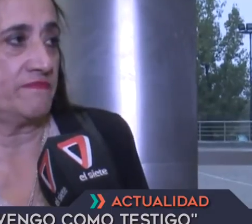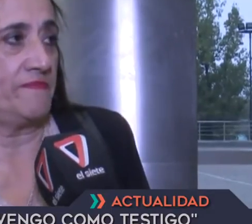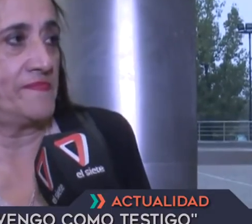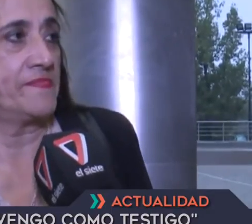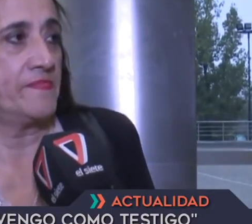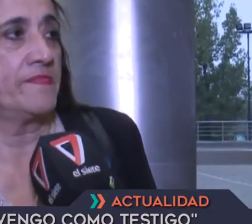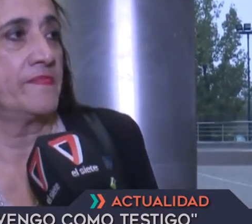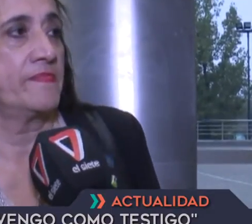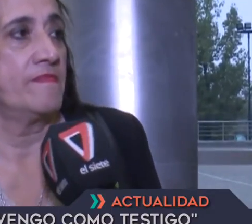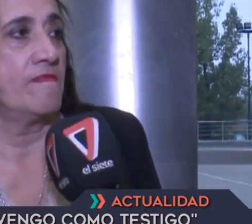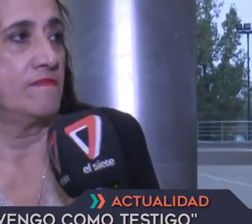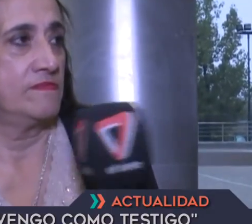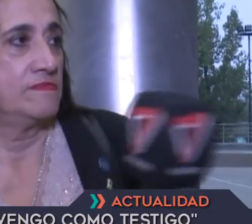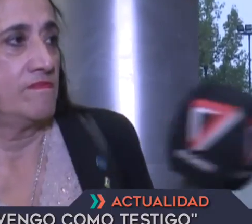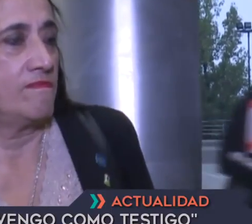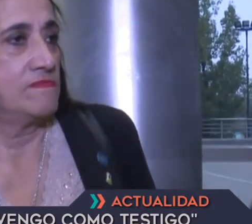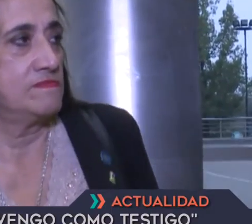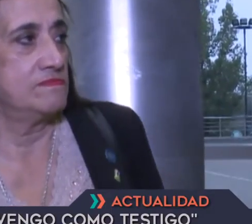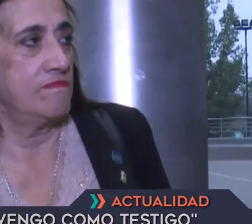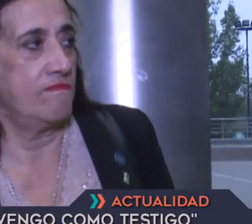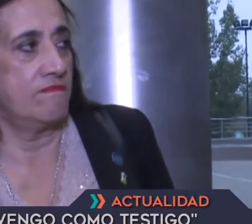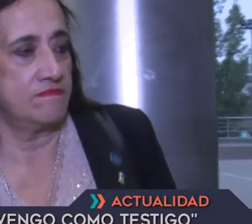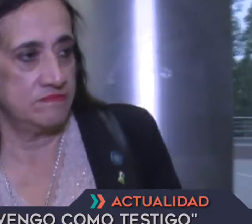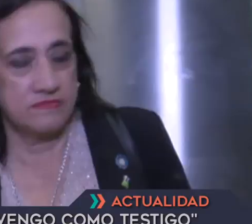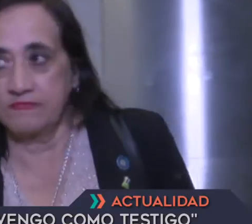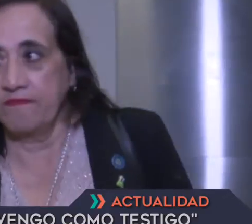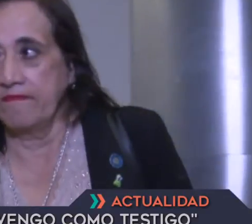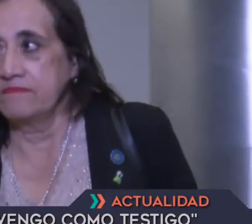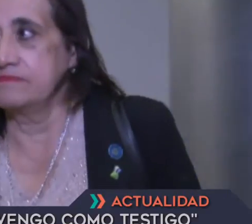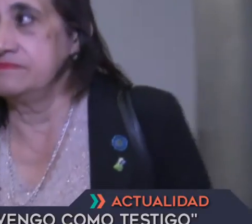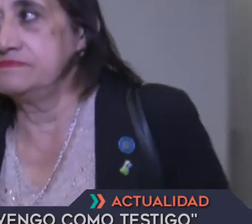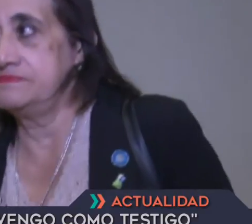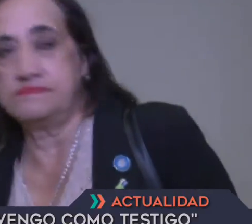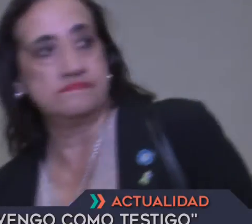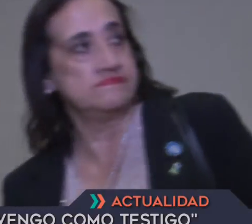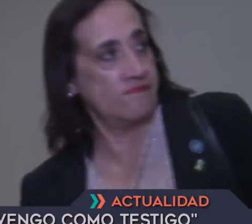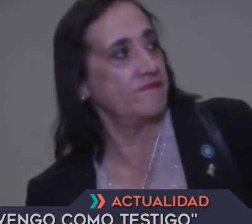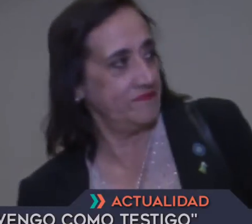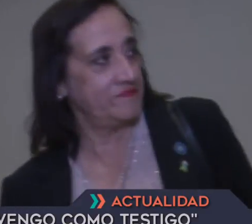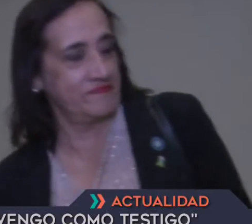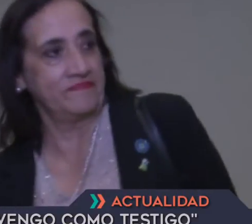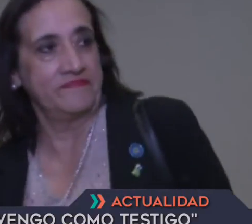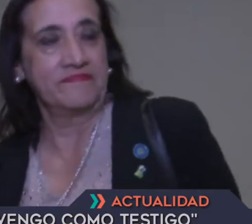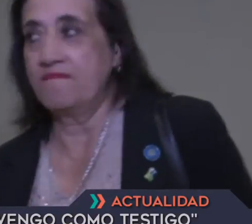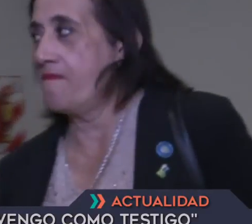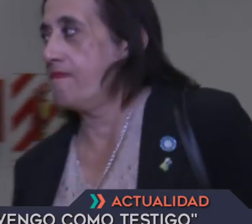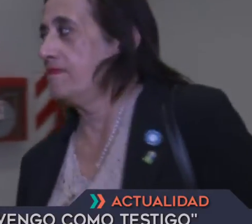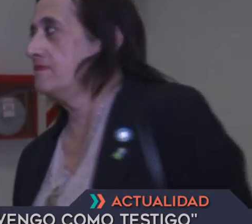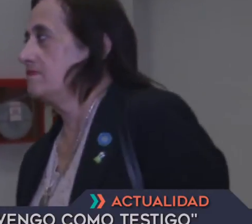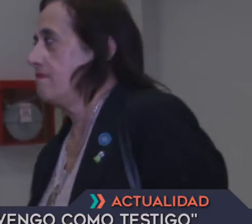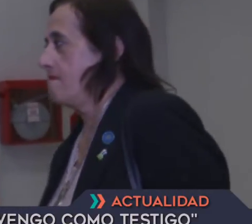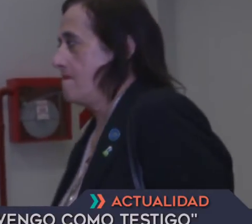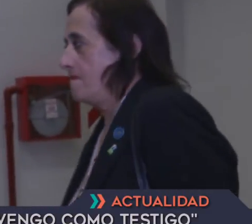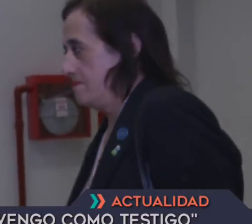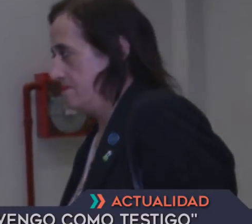Rosa. Perfecto. Marcelo, la dejo 2 segundos a Norma Trigo. Bueno, la están llamando justamente. La están llamando, la dejamos. Bueno, está bien.